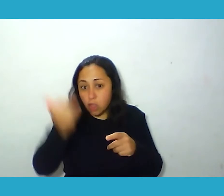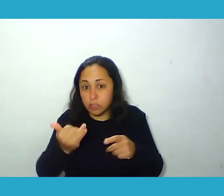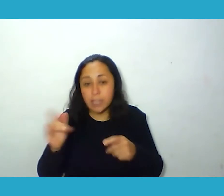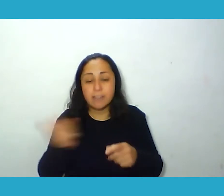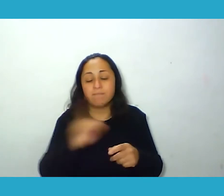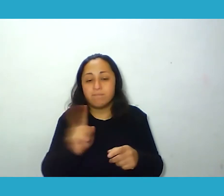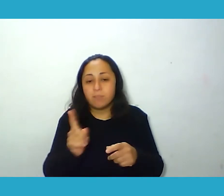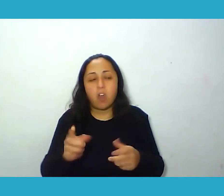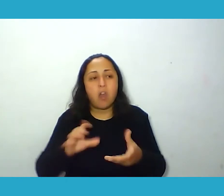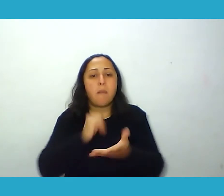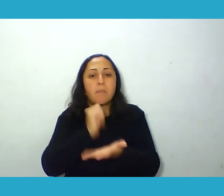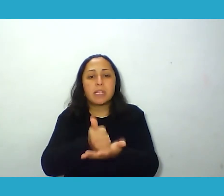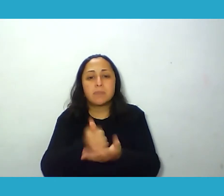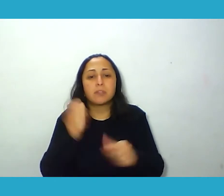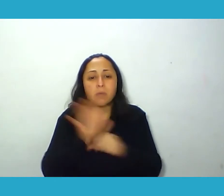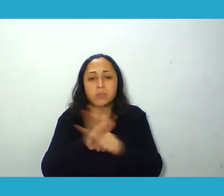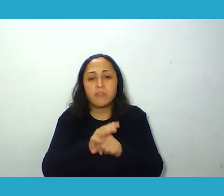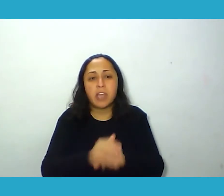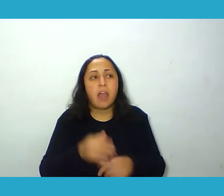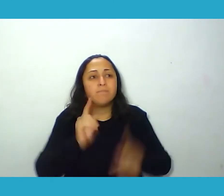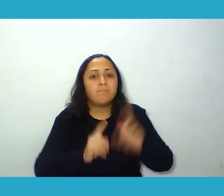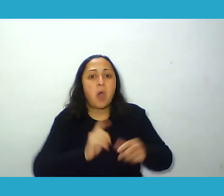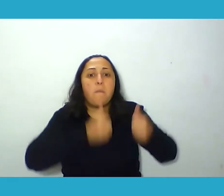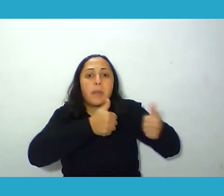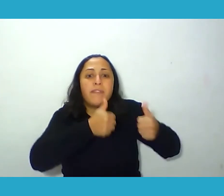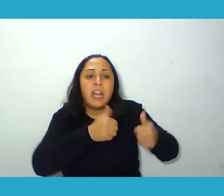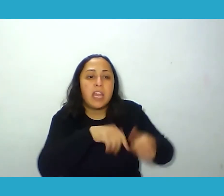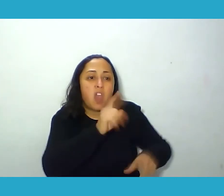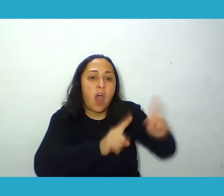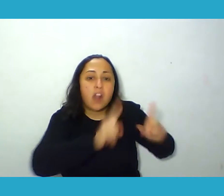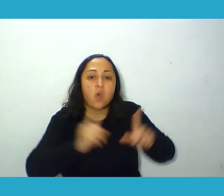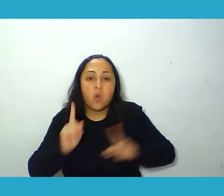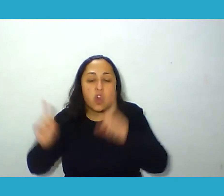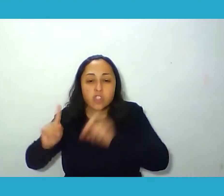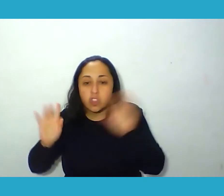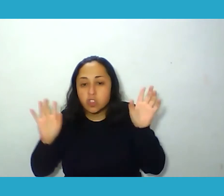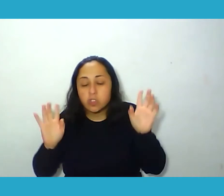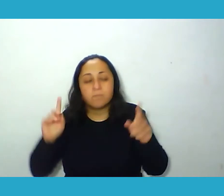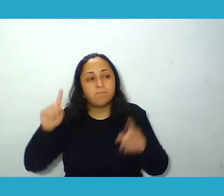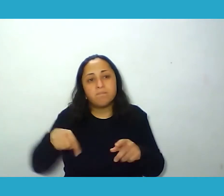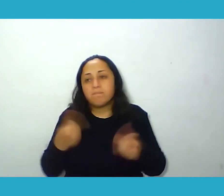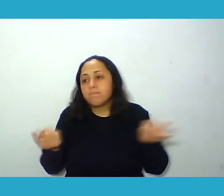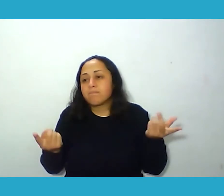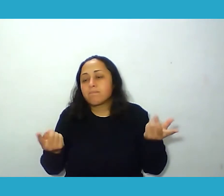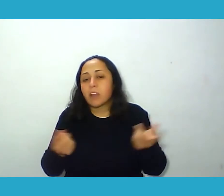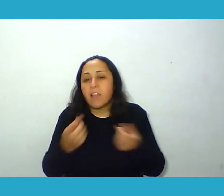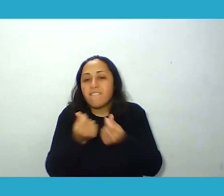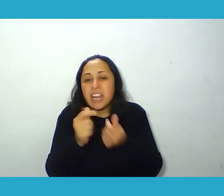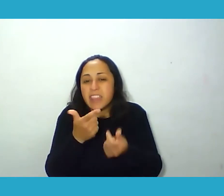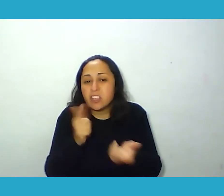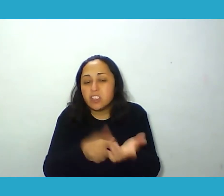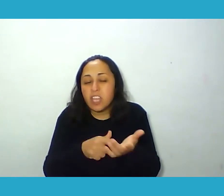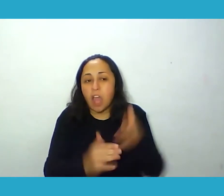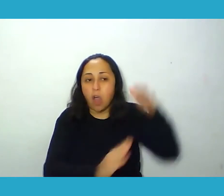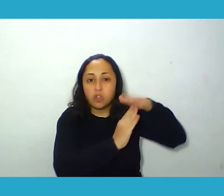que la participación se trata de un privilegio que solo tienen los aquí presentes. Considera que esta audiencia pública carece de toda validez, debiendo a